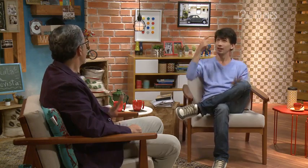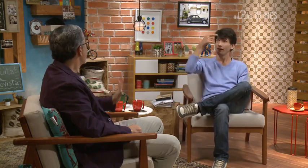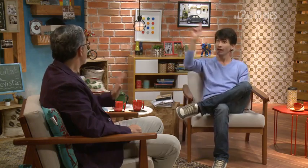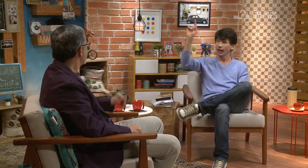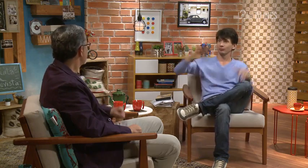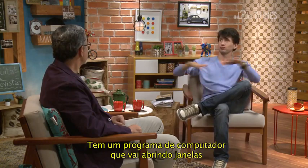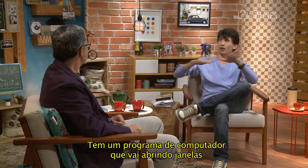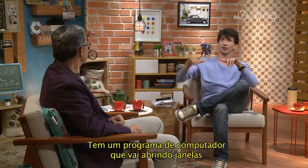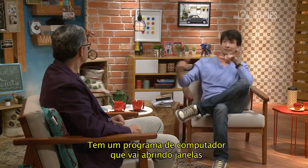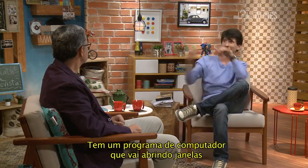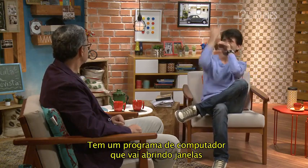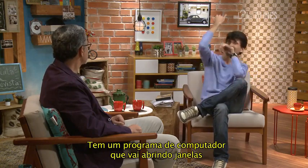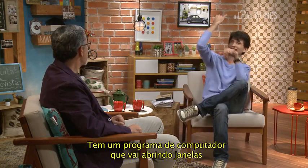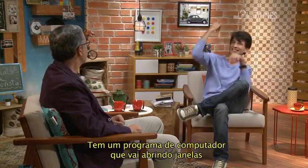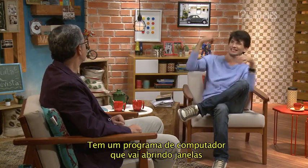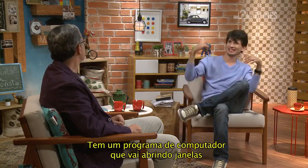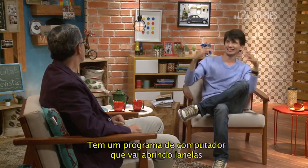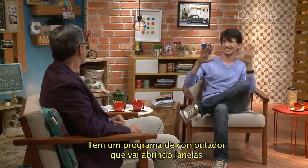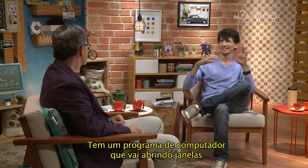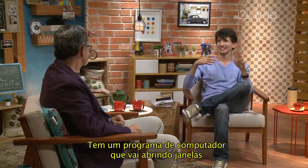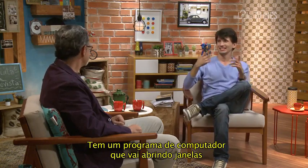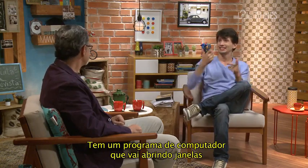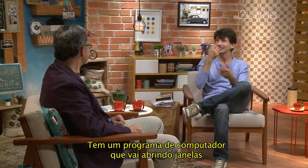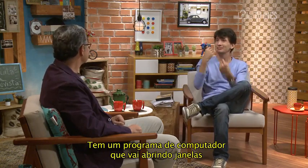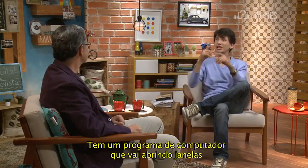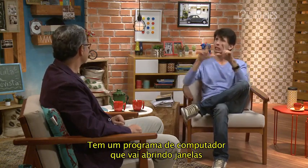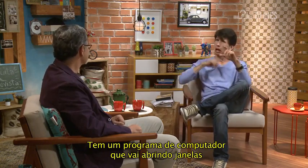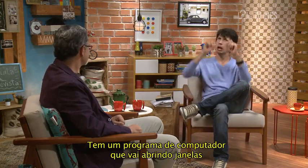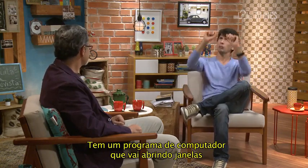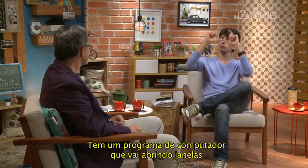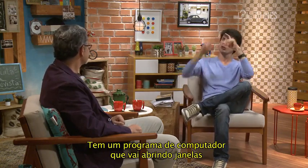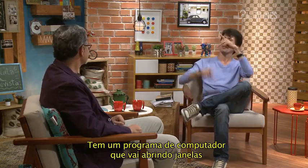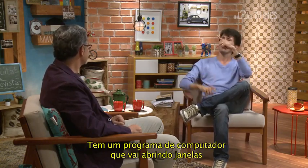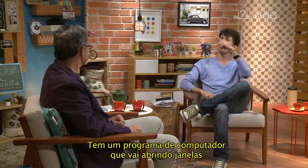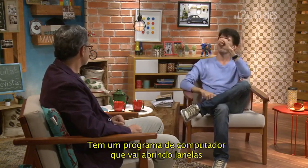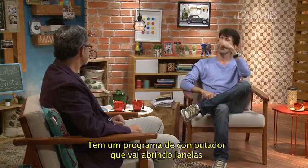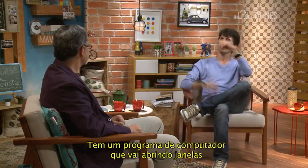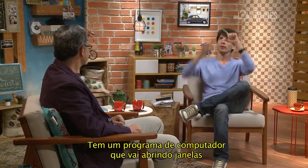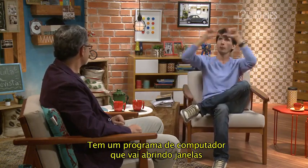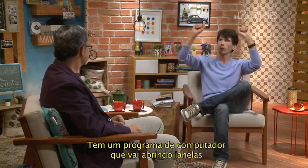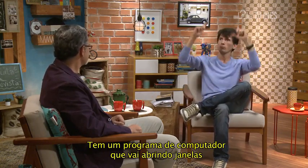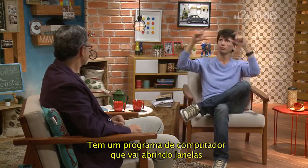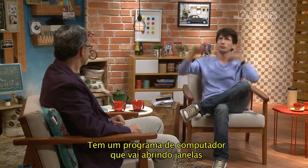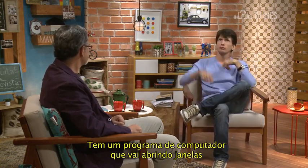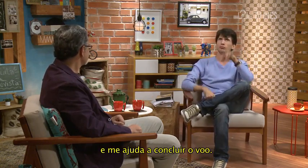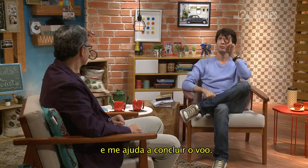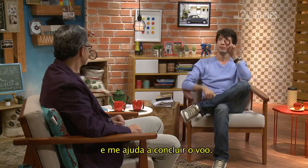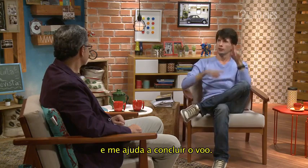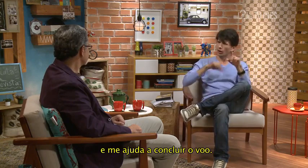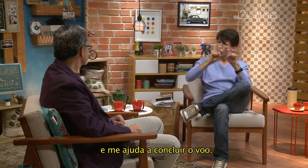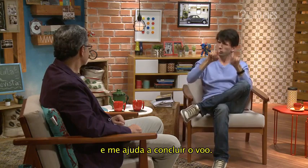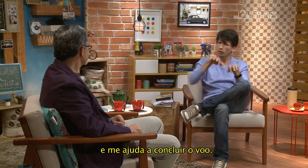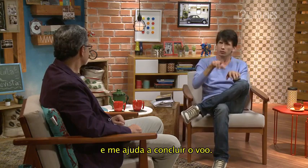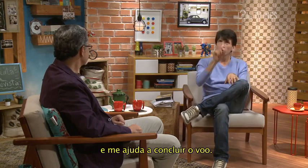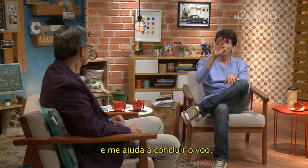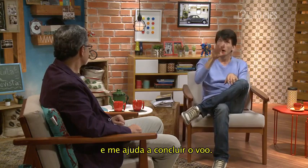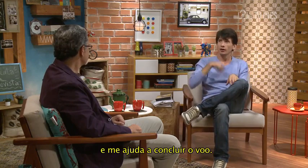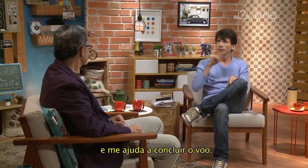tem um programa de computador que vai abrindo janelas e me ajuda a concluir